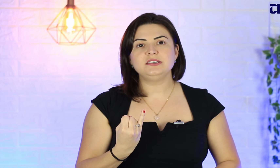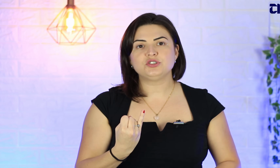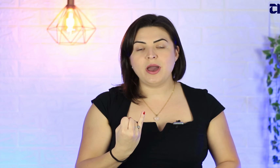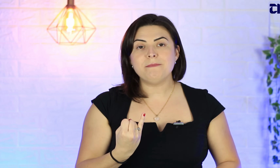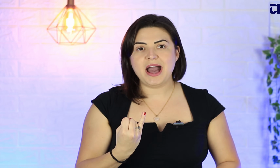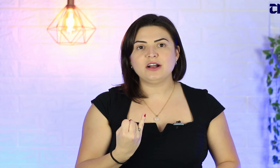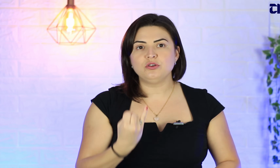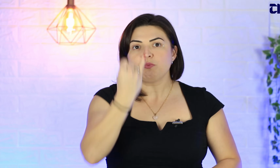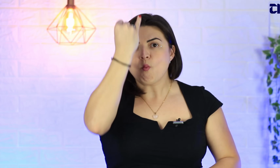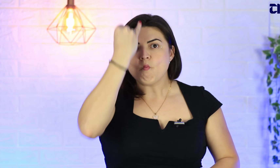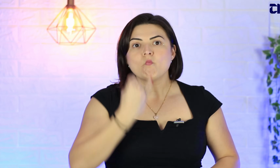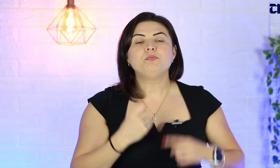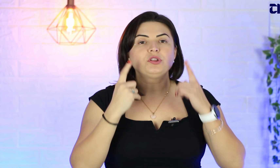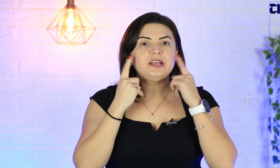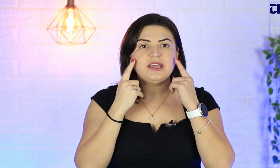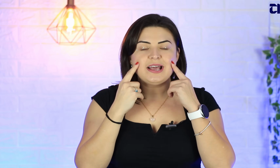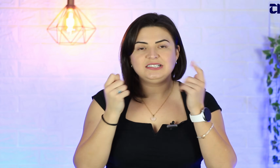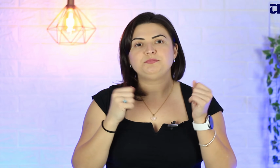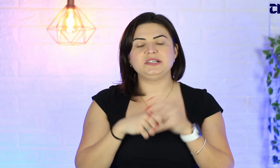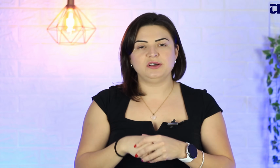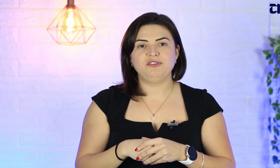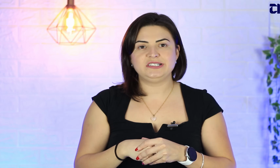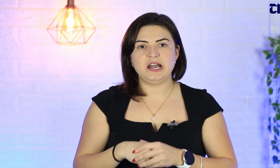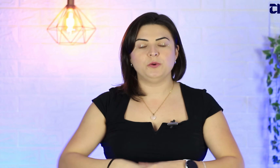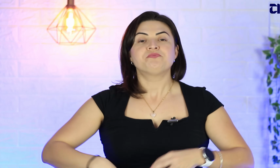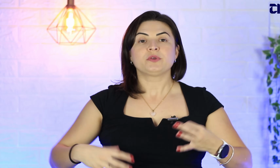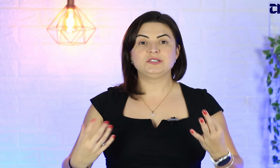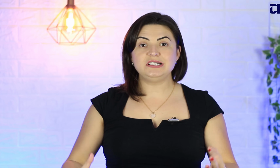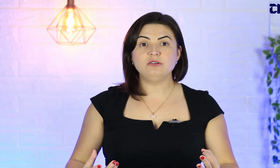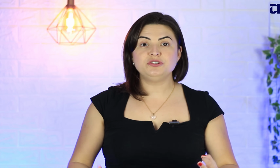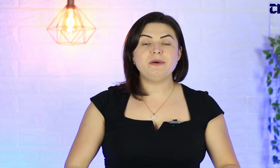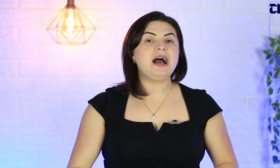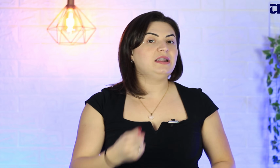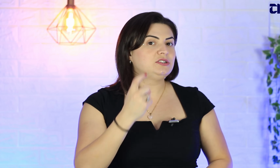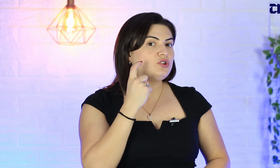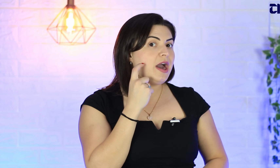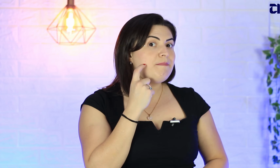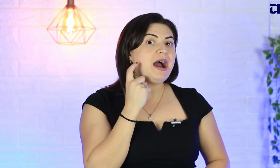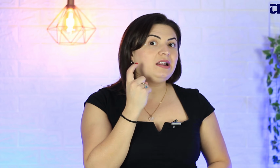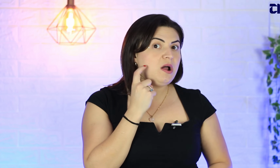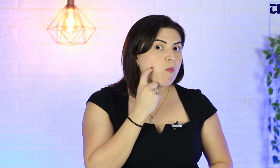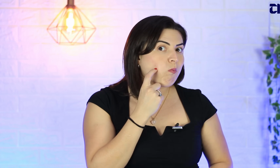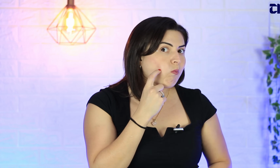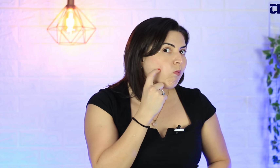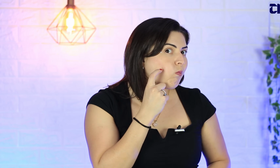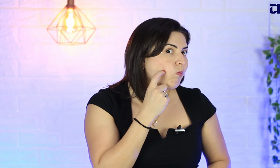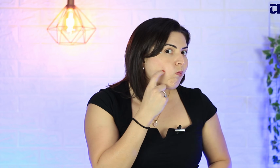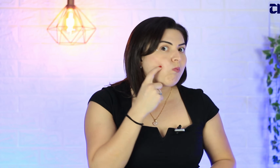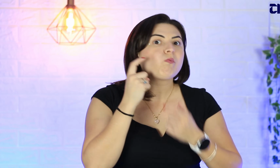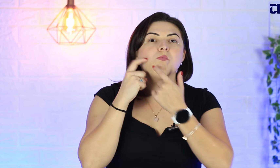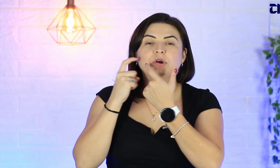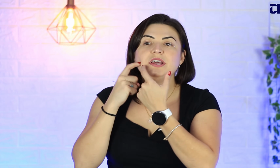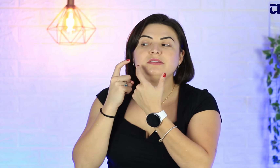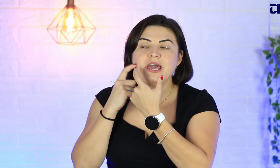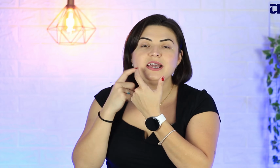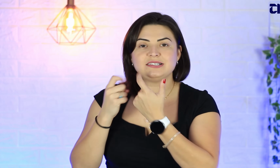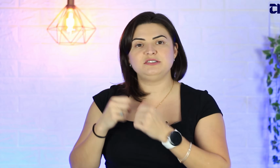é magro, porque tem essa expressão facial. O sinal de bala, só é bala, porque tem essa